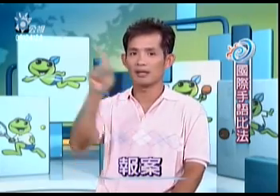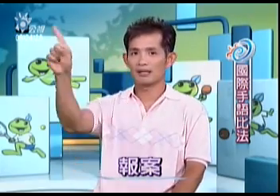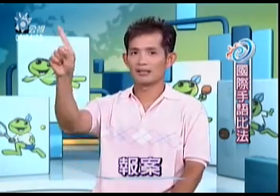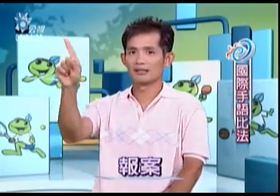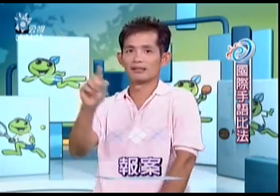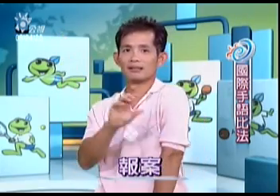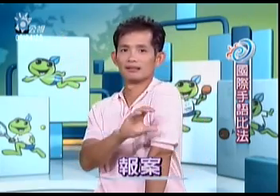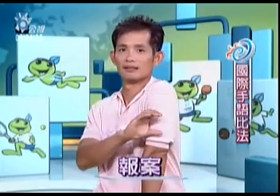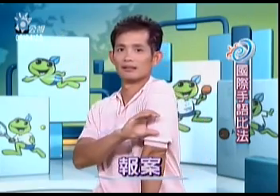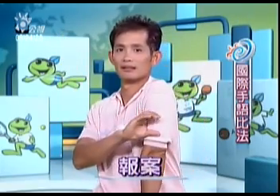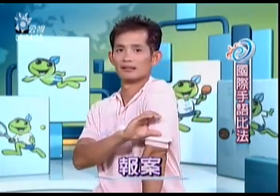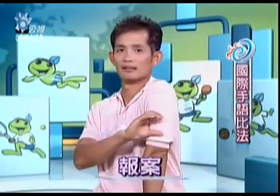报案。